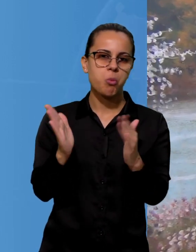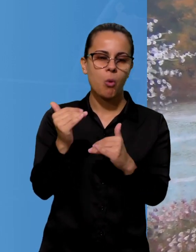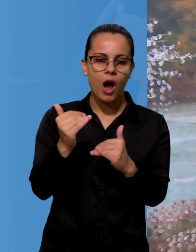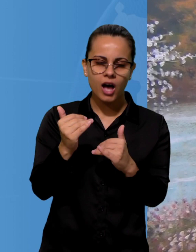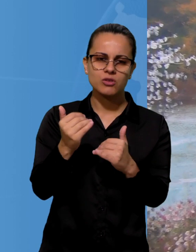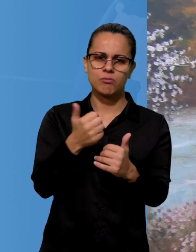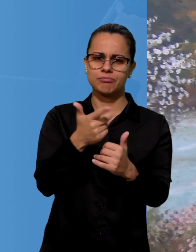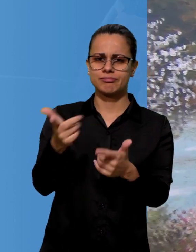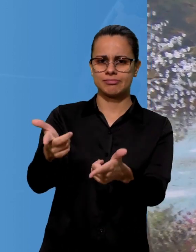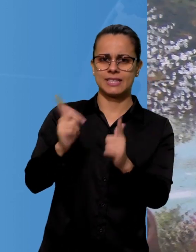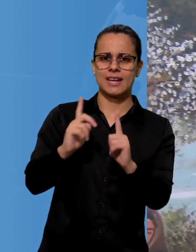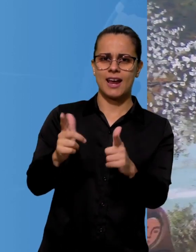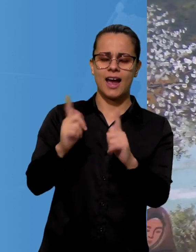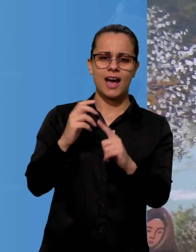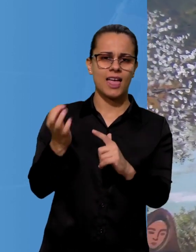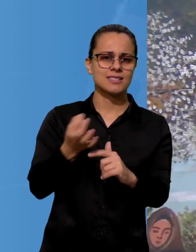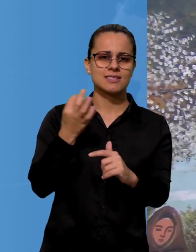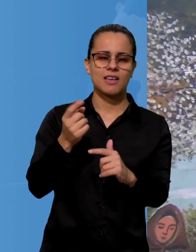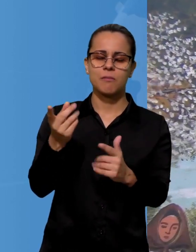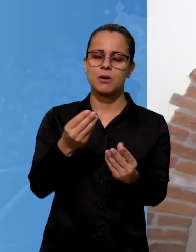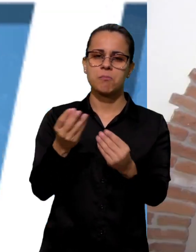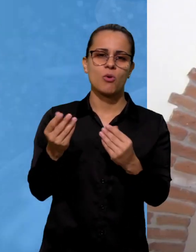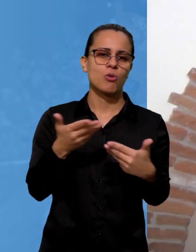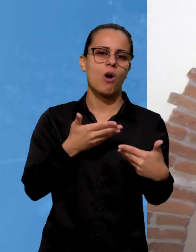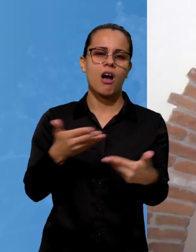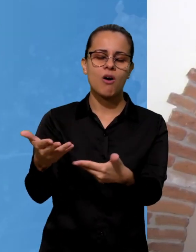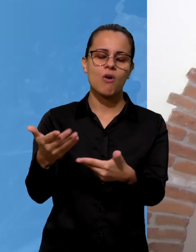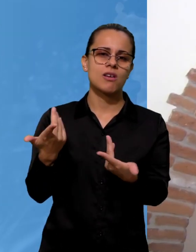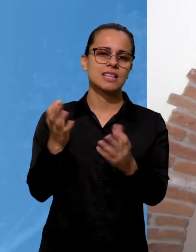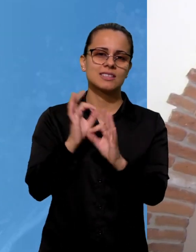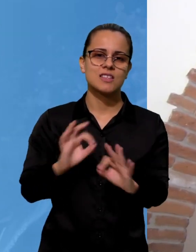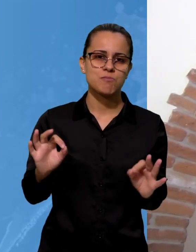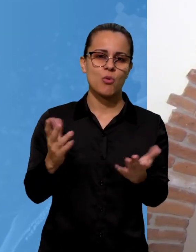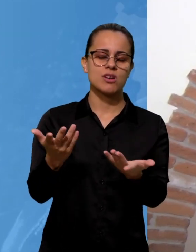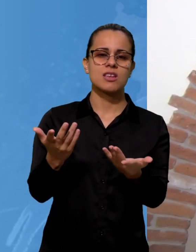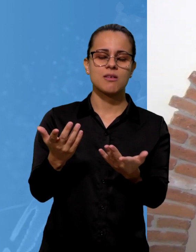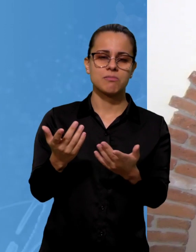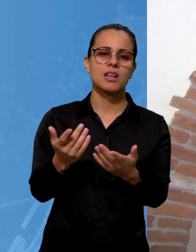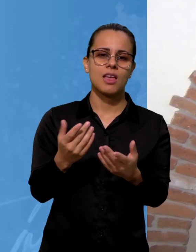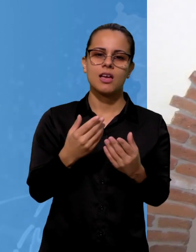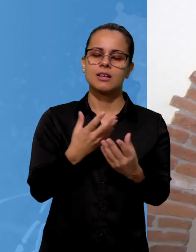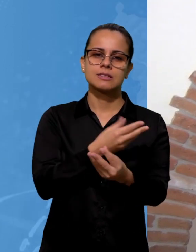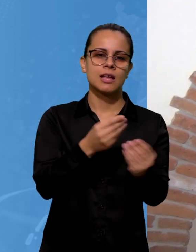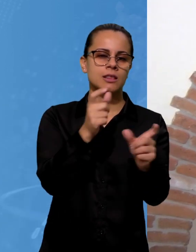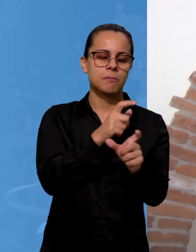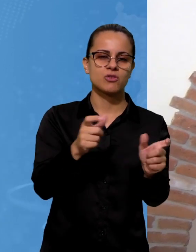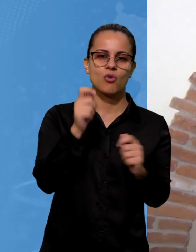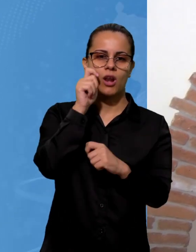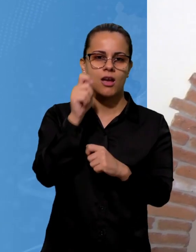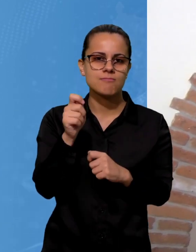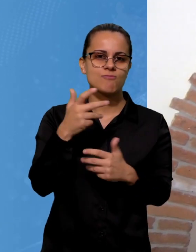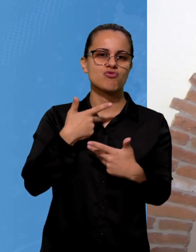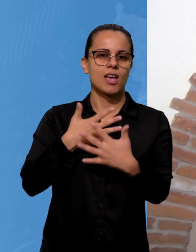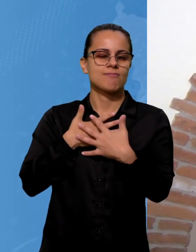ricevevano anche uno in omaggio. Era una persona estremamente accogliente e disponibile, una figura che è stimata veramente